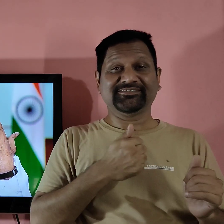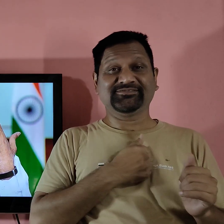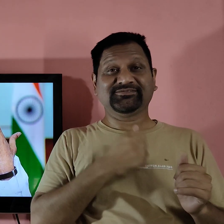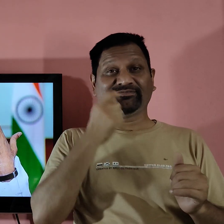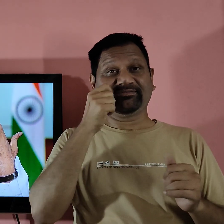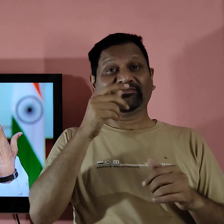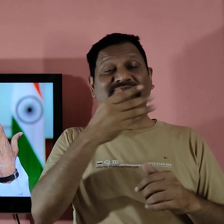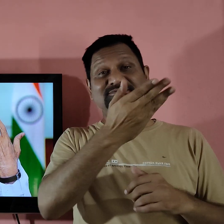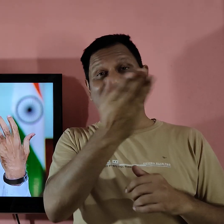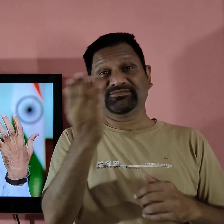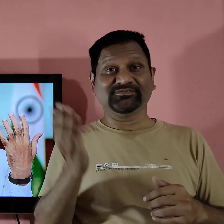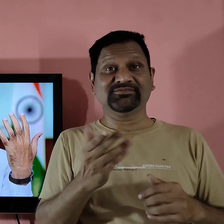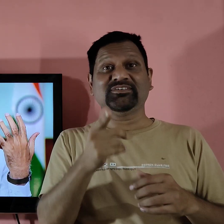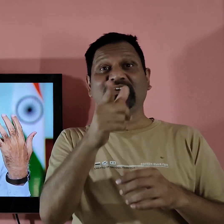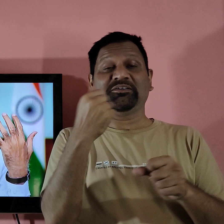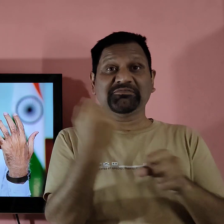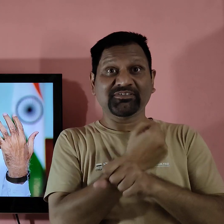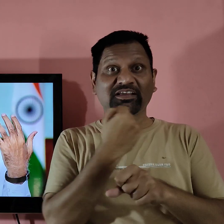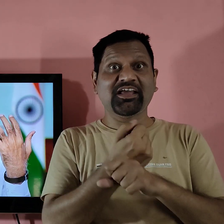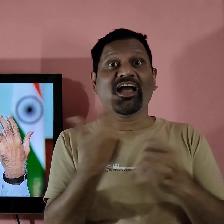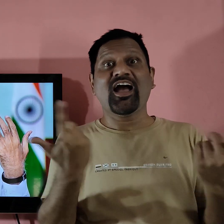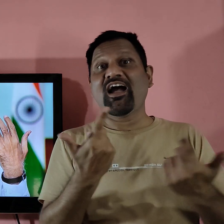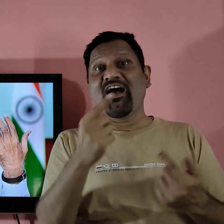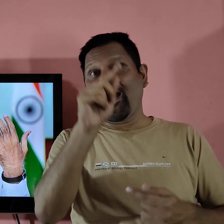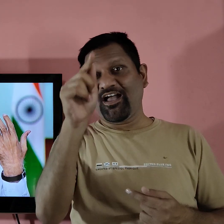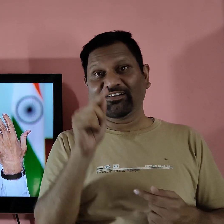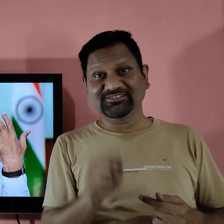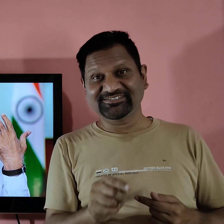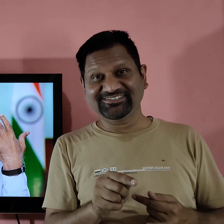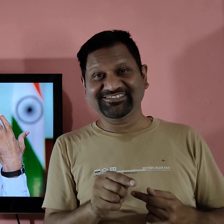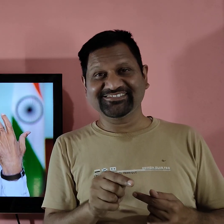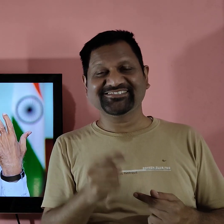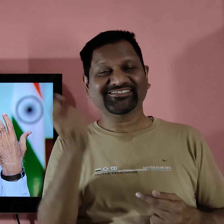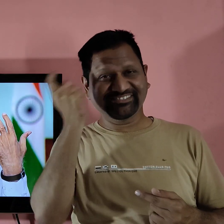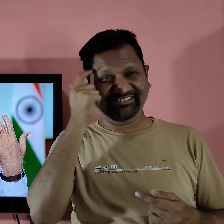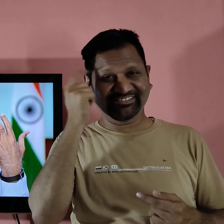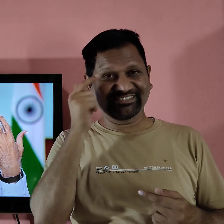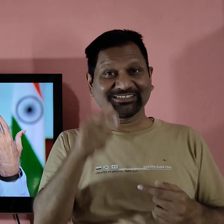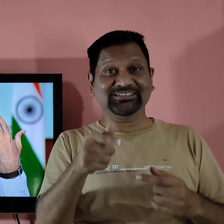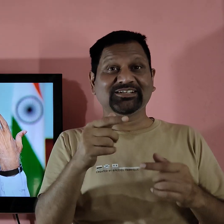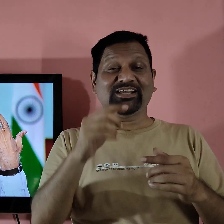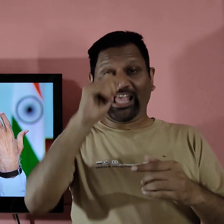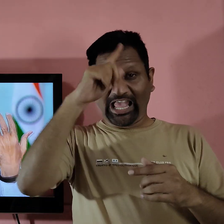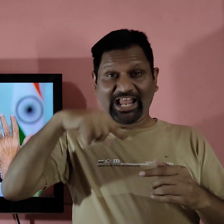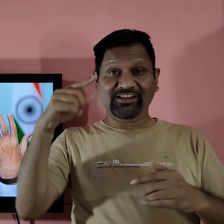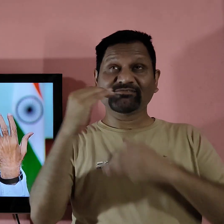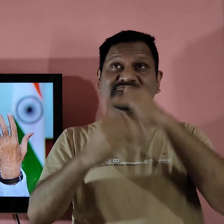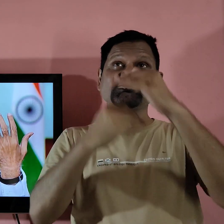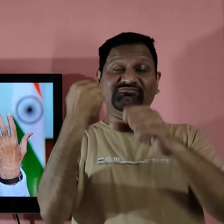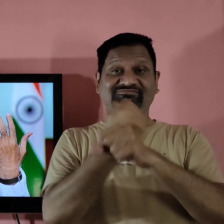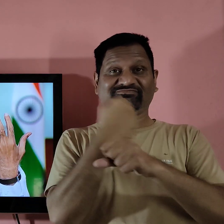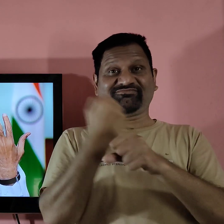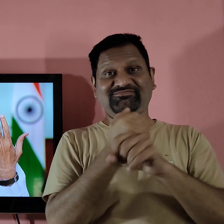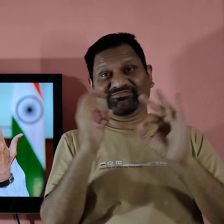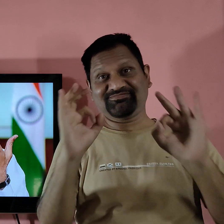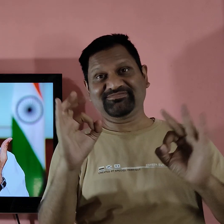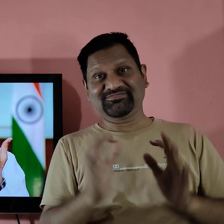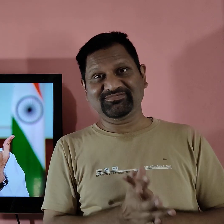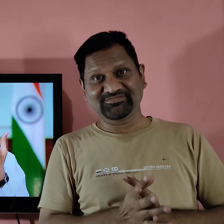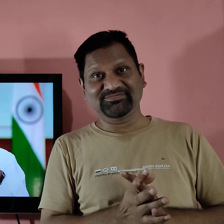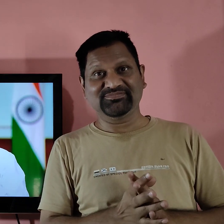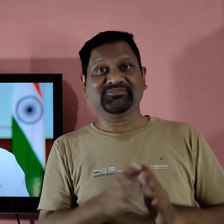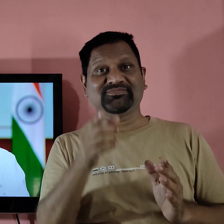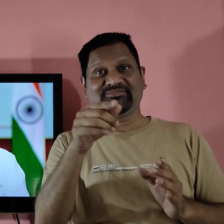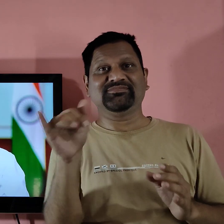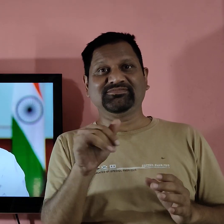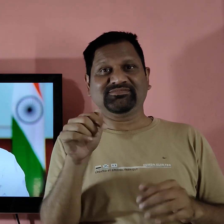लोगों ने कैसे देश को संभाला हुआ है, देश के उज्जवल भविष्य के लिए कैसे बढ़िया काम कर रहे हैं। और